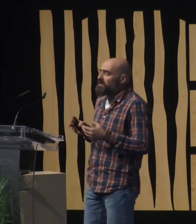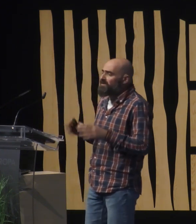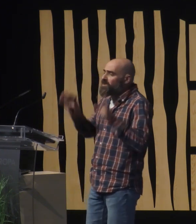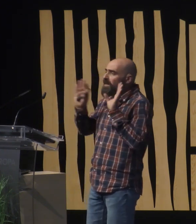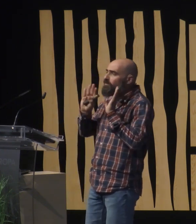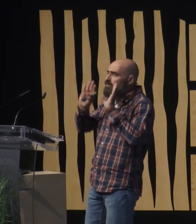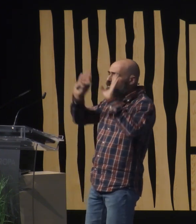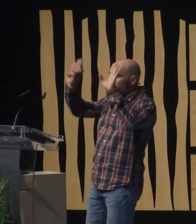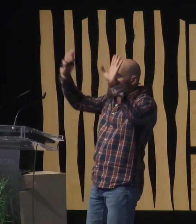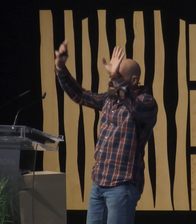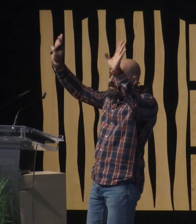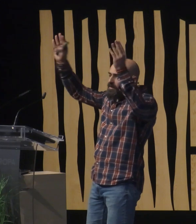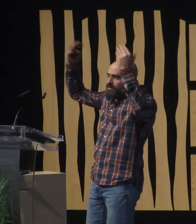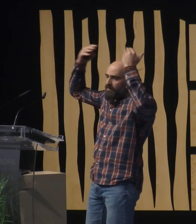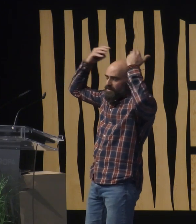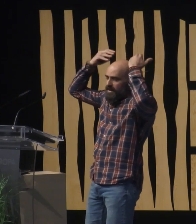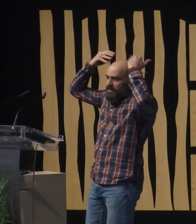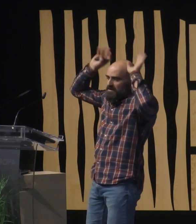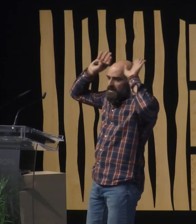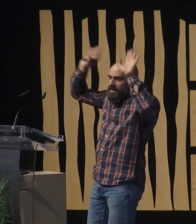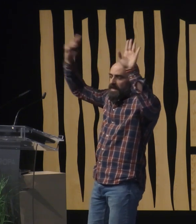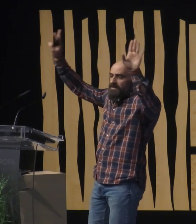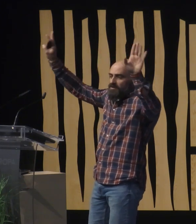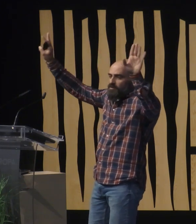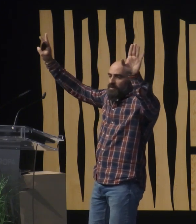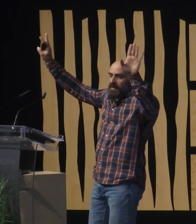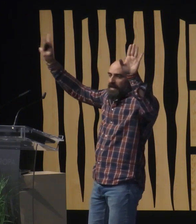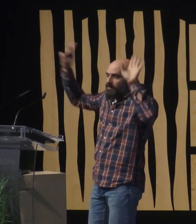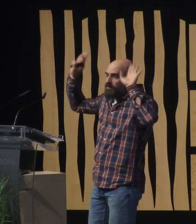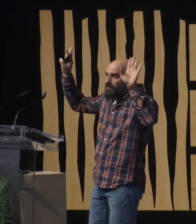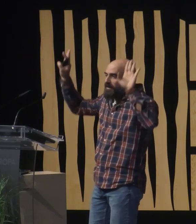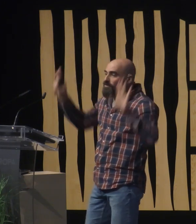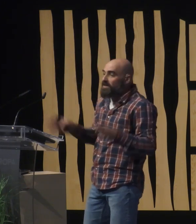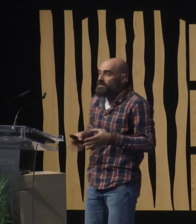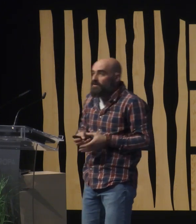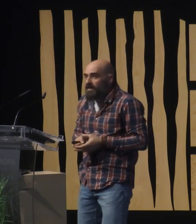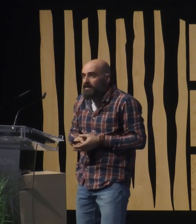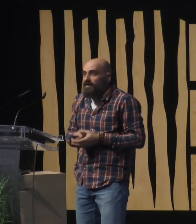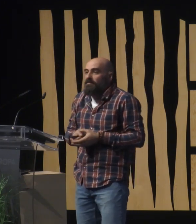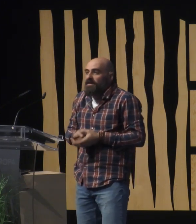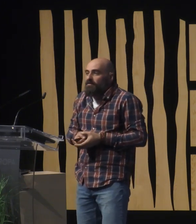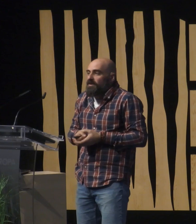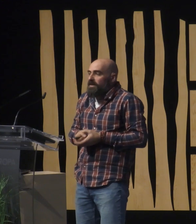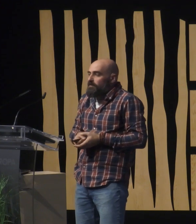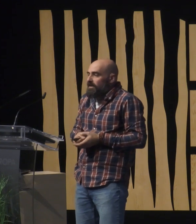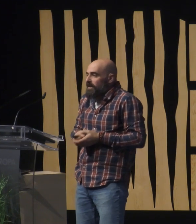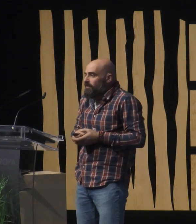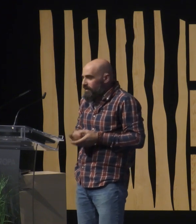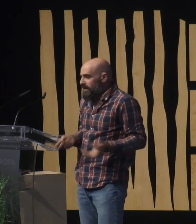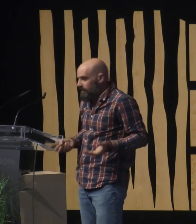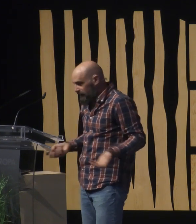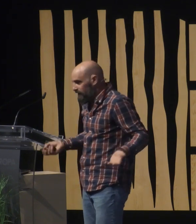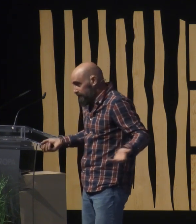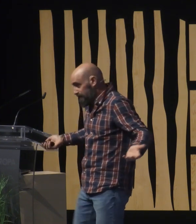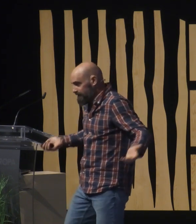estar en su habitación, se va al mundo mental, que hay una nothing box ahí, y ahí está en su mundo paralelo de puta madre. Y tú estás en el sofá, mierda puta, ¿qué hago yo en